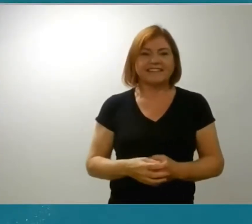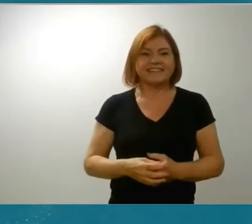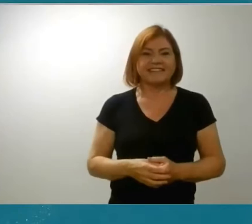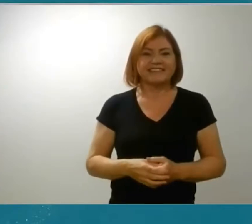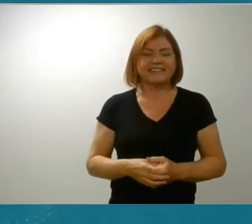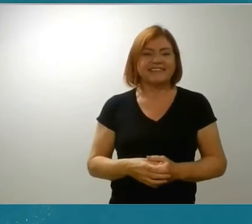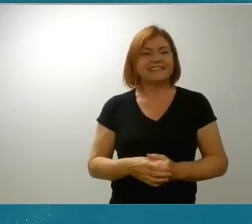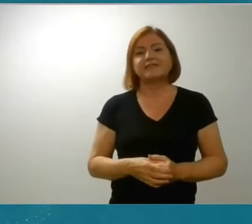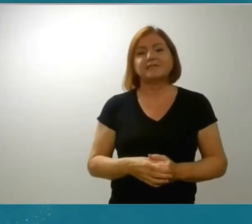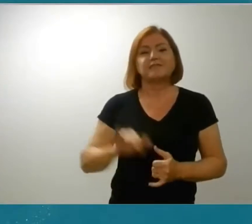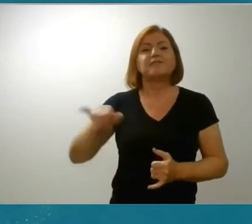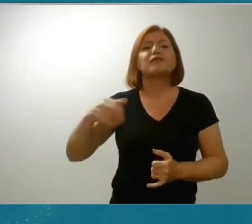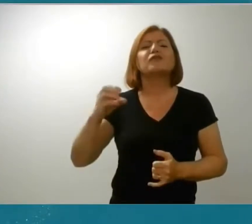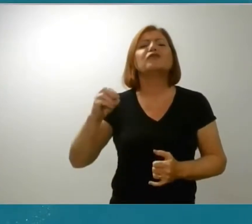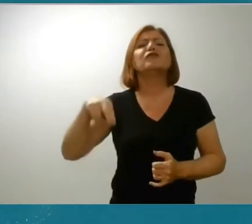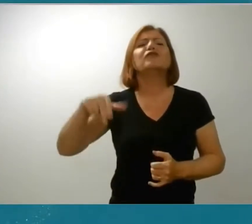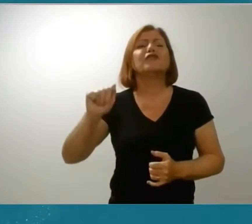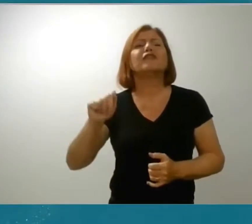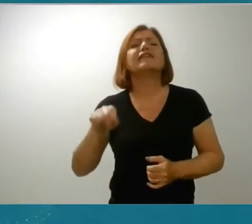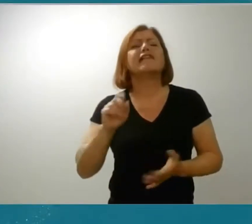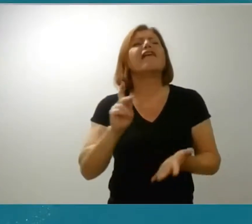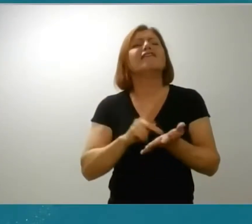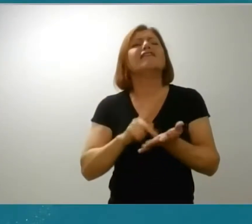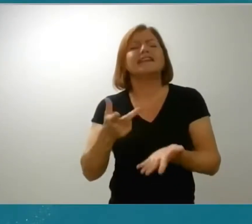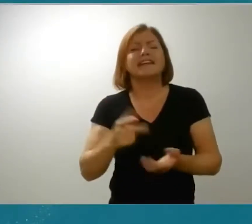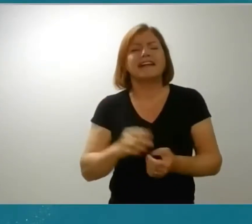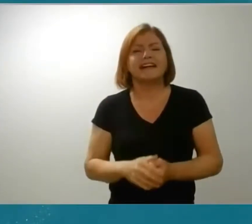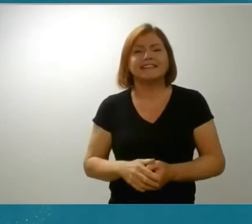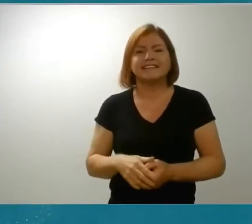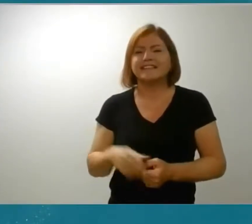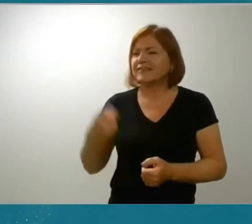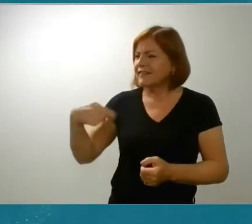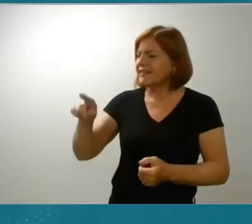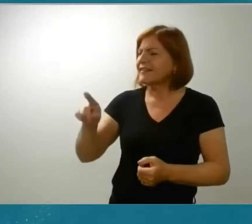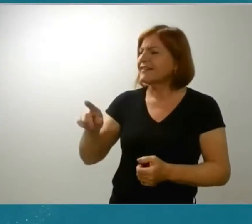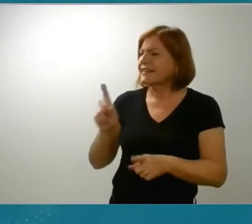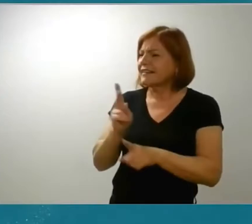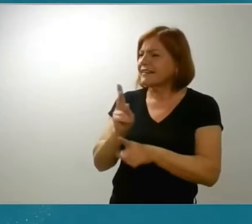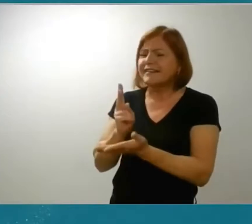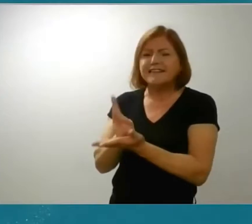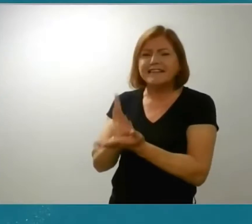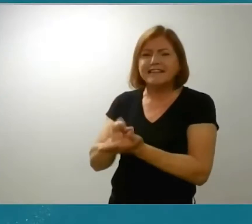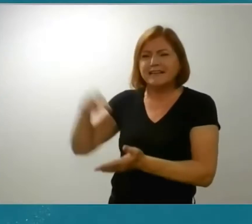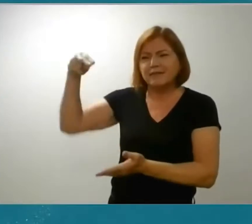E eu descobri uma coisa, ele não sabe fazer uma mala.